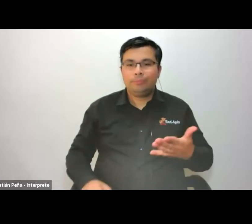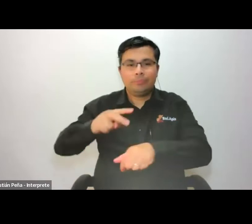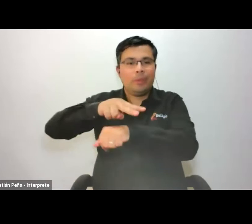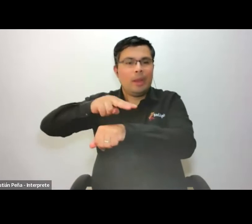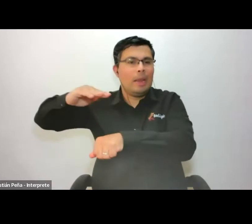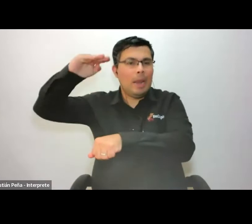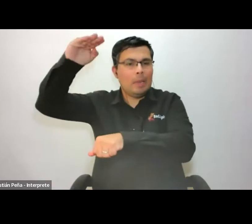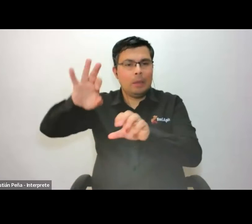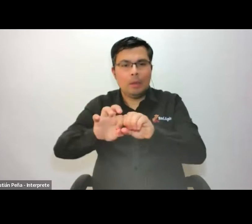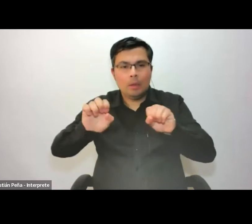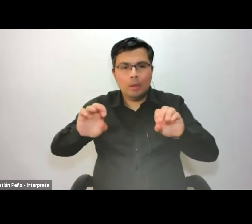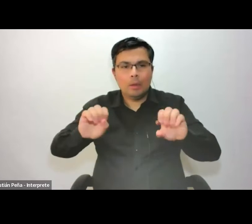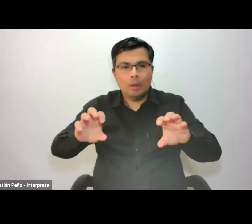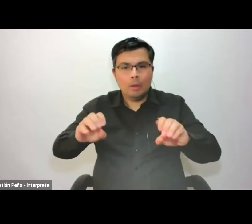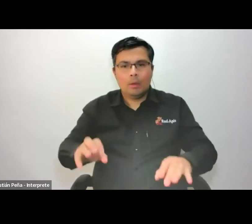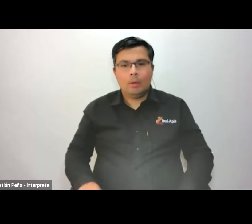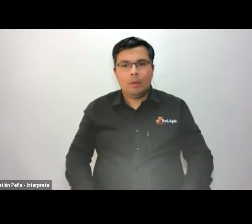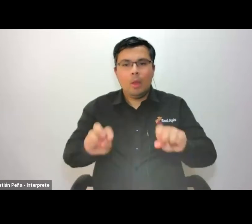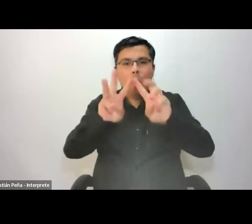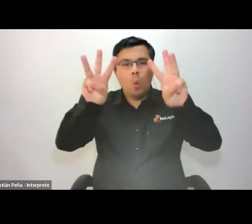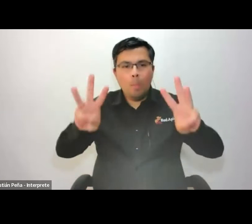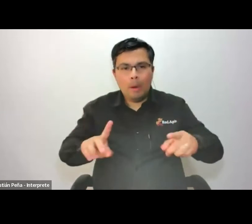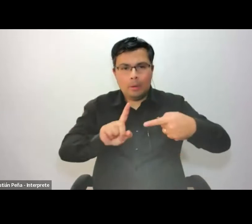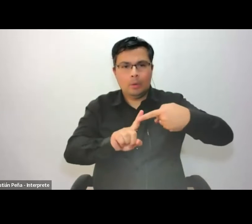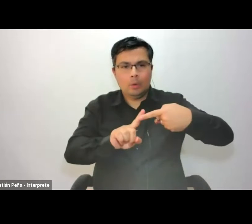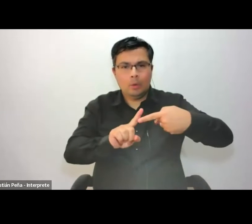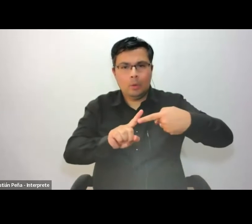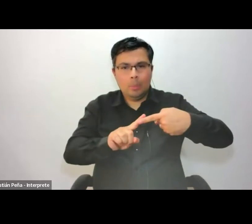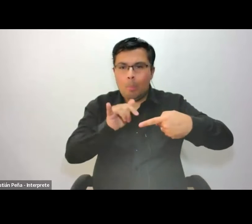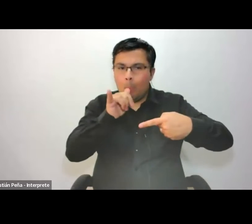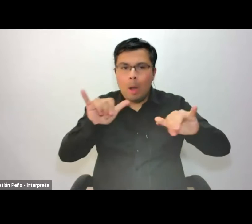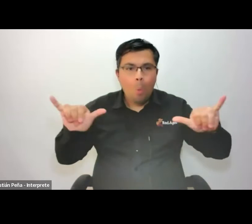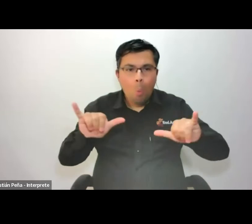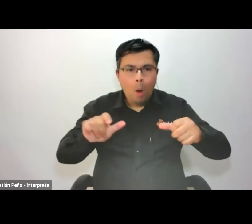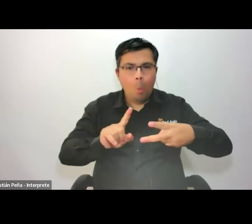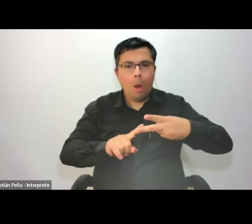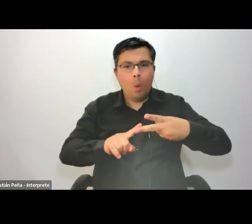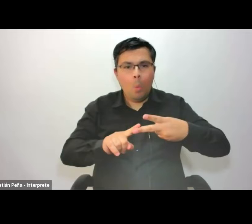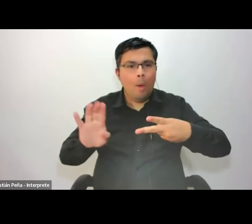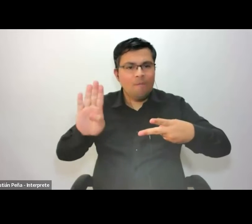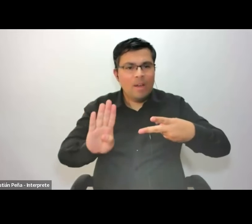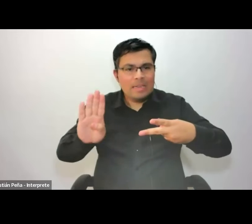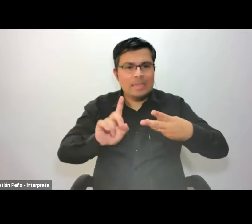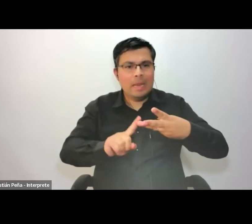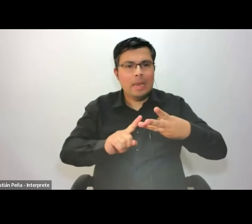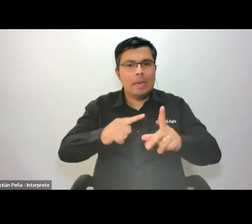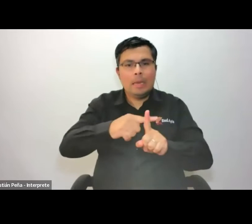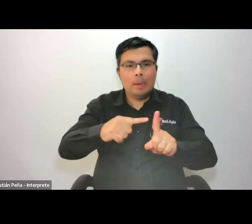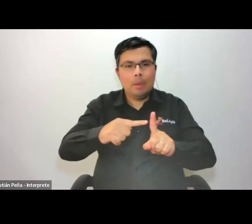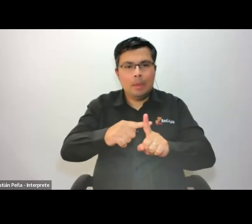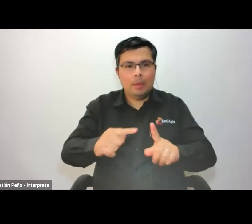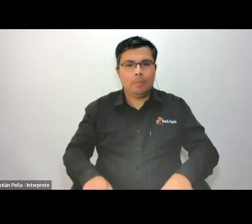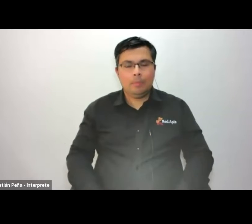que rige los niveles parvulario, básica y media. Para el nivel de educación superior existe la Superintendencia de Educación